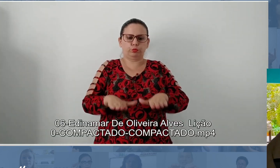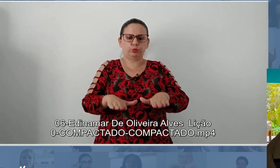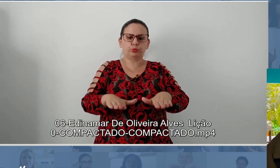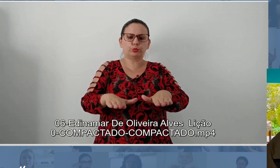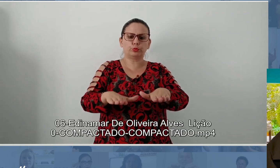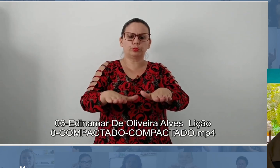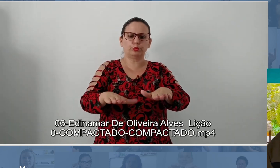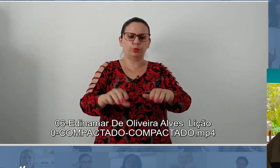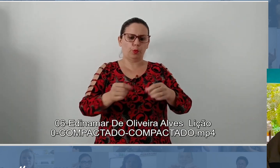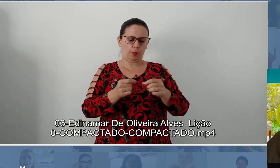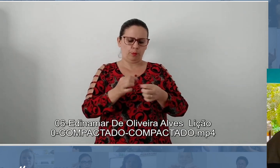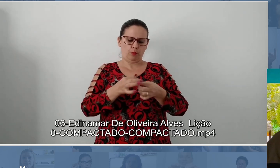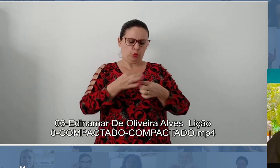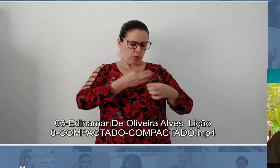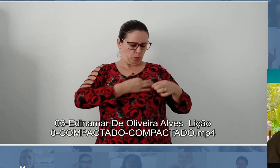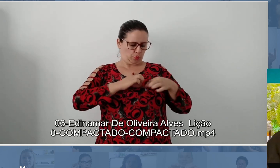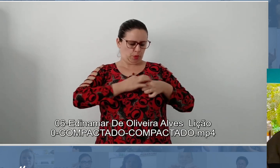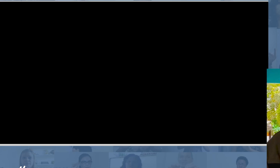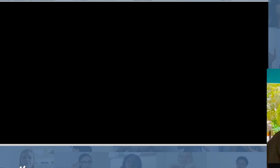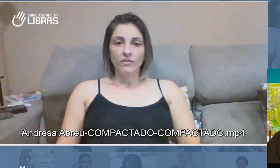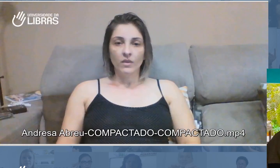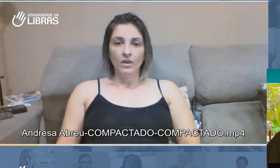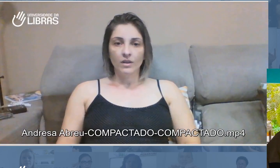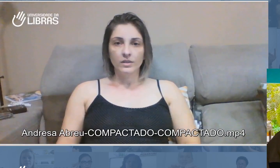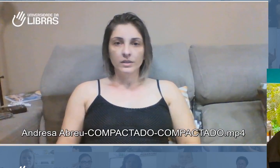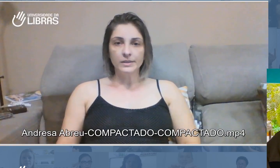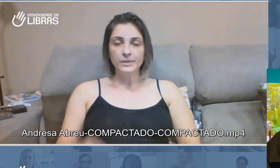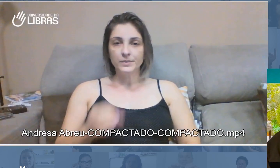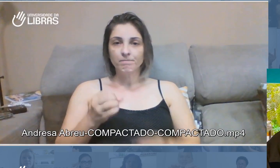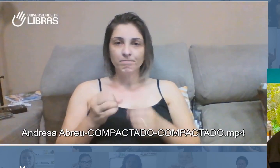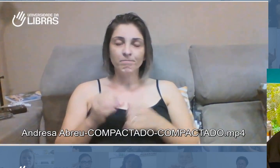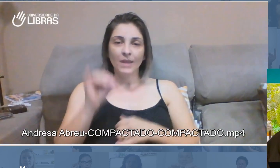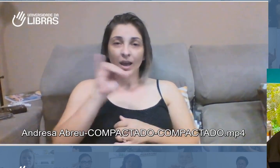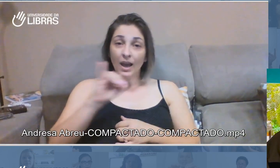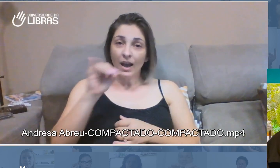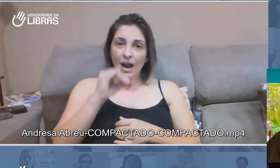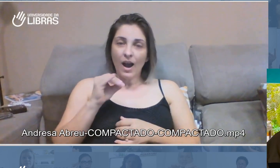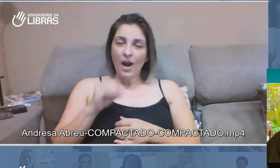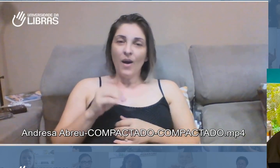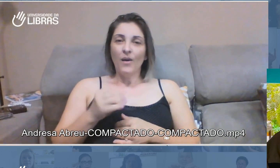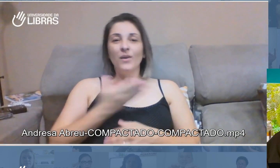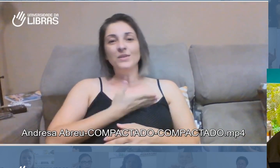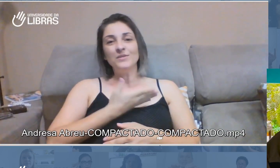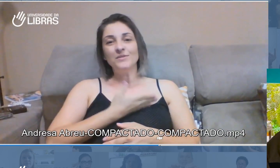Aqui já é Edinamar sinalizando em Libras. Andresa Abreu.